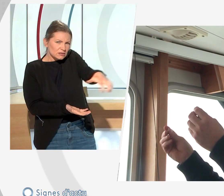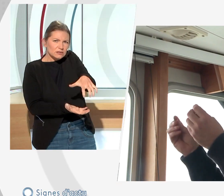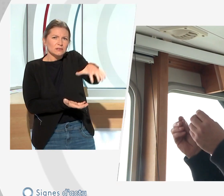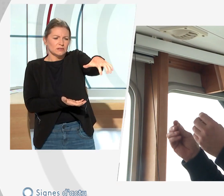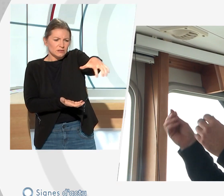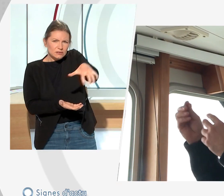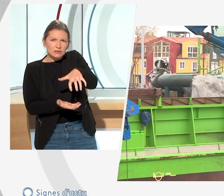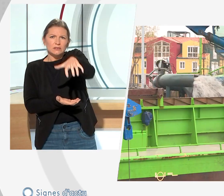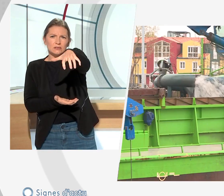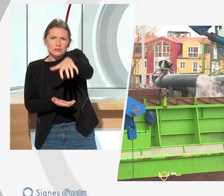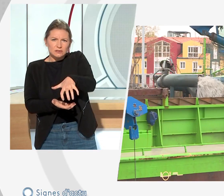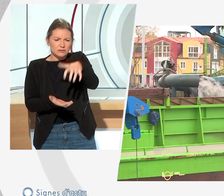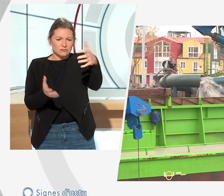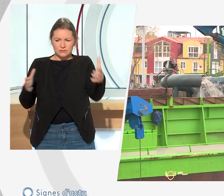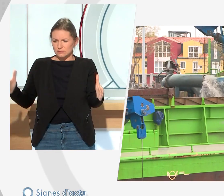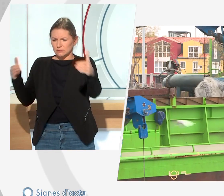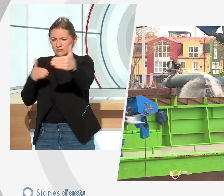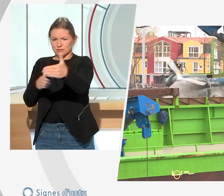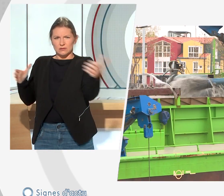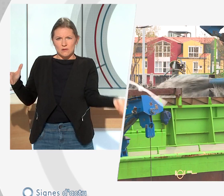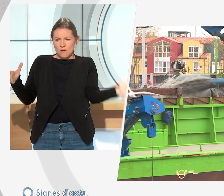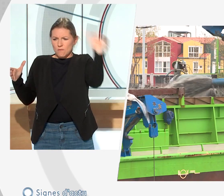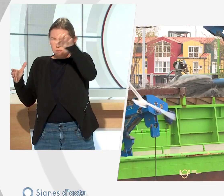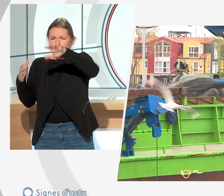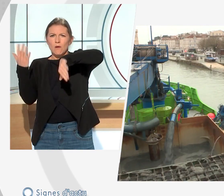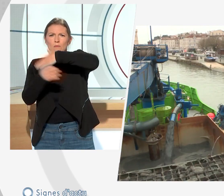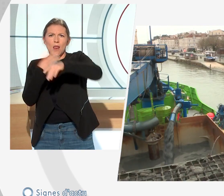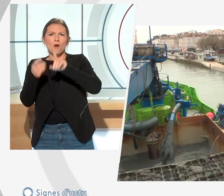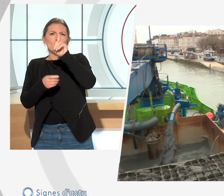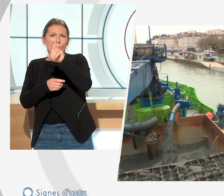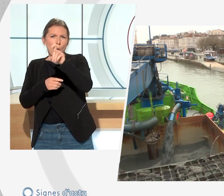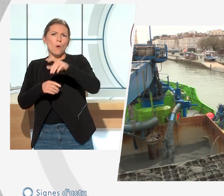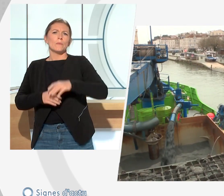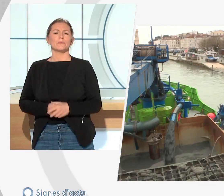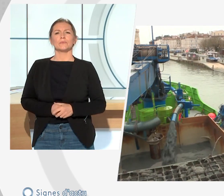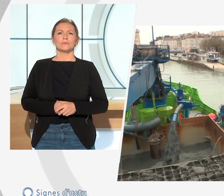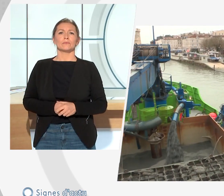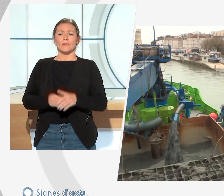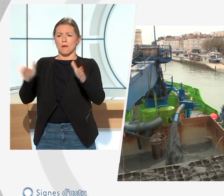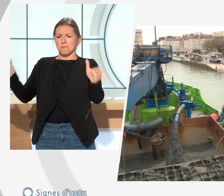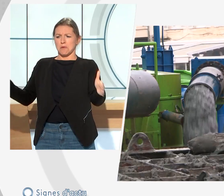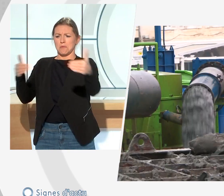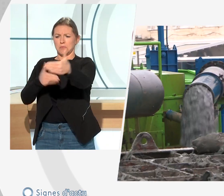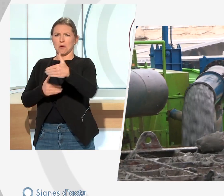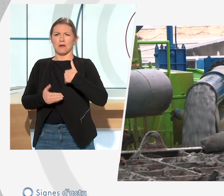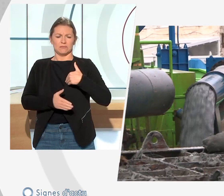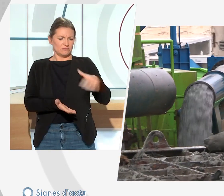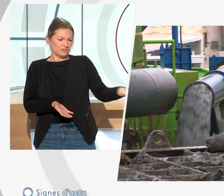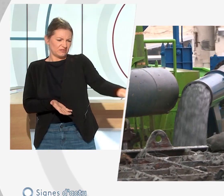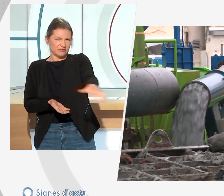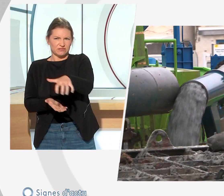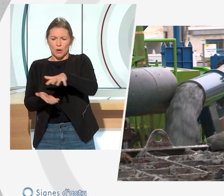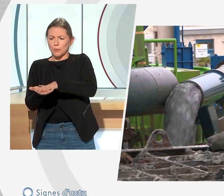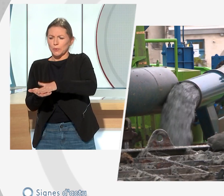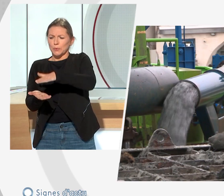et on dilue de l'eau. Au départ, c'est de l'eau et après, c'est que de la vase diluée avec de l'eau. Une fois aspirée, la vase finit